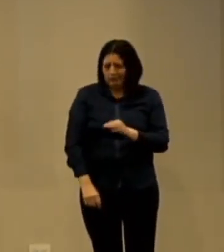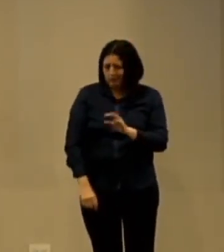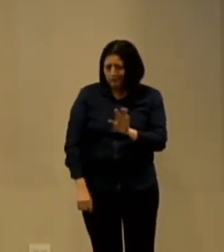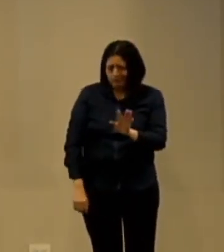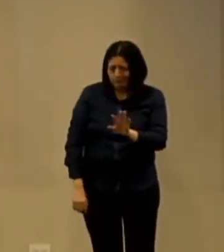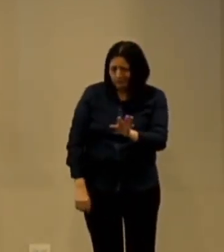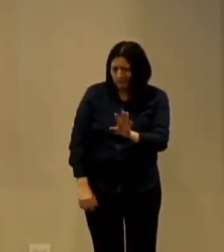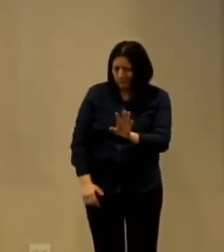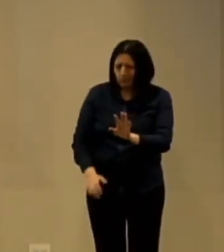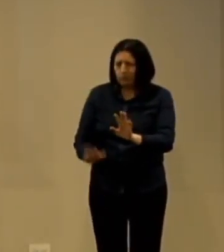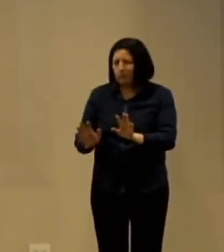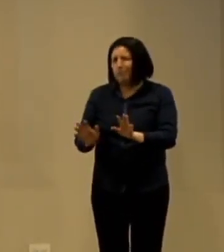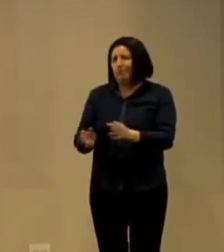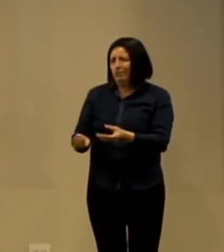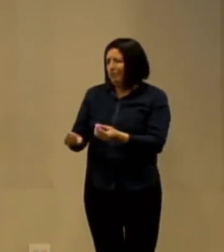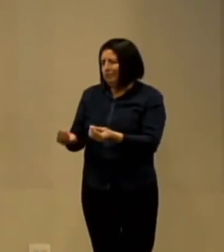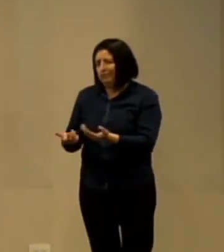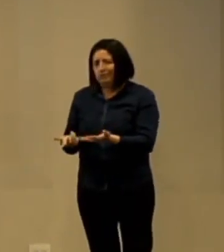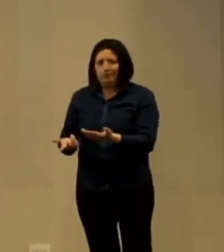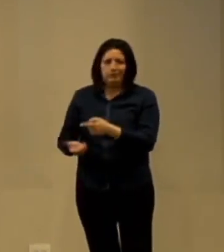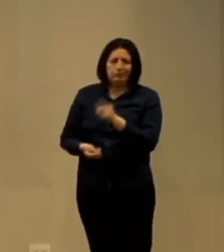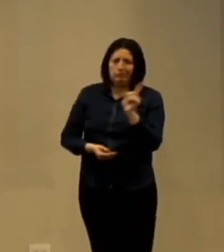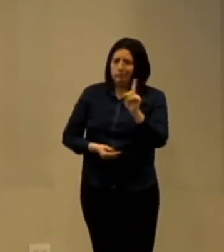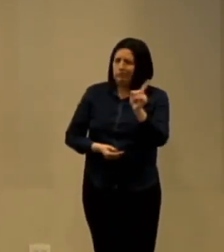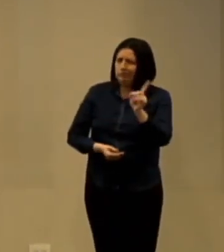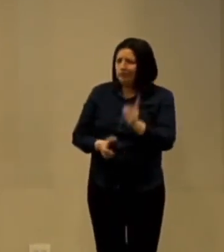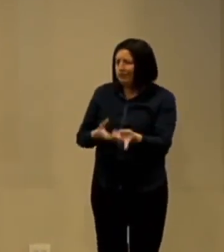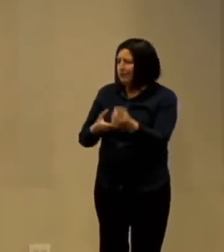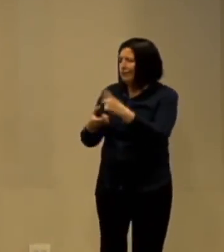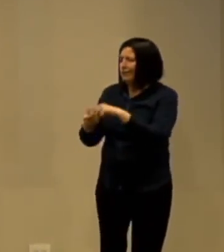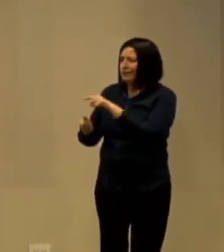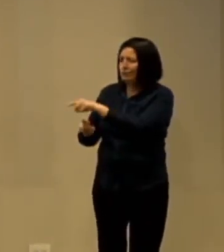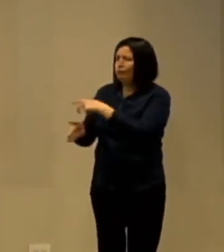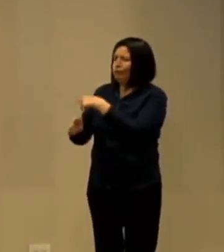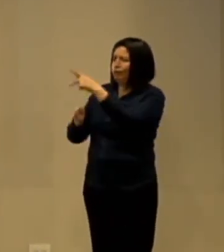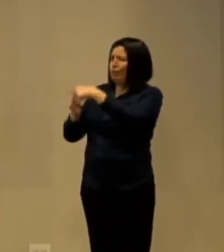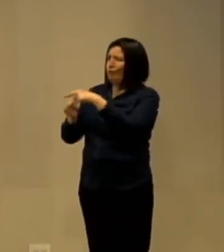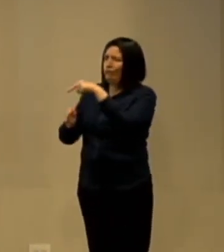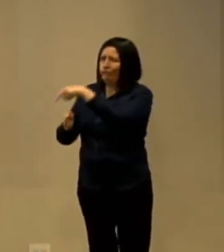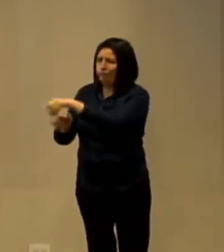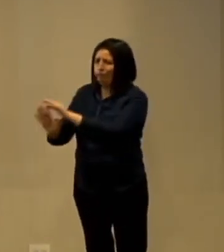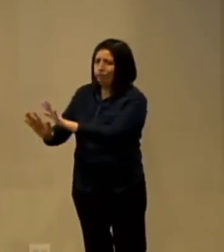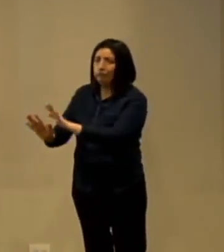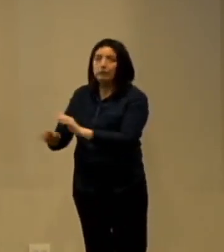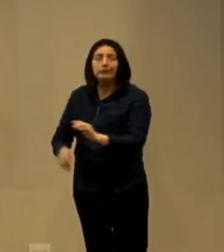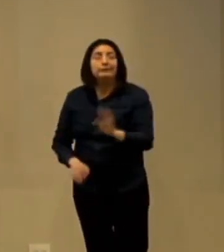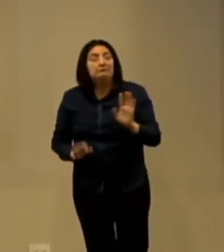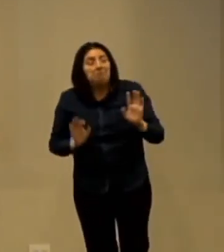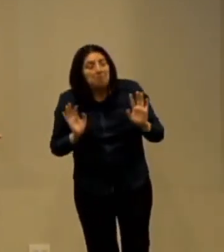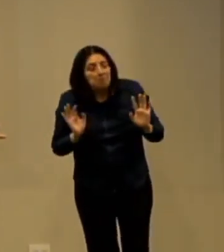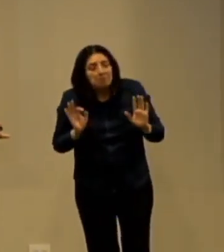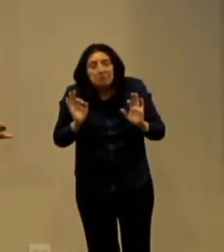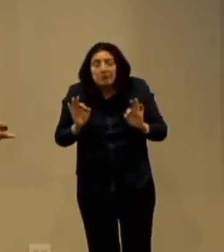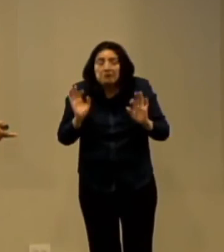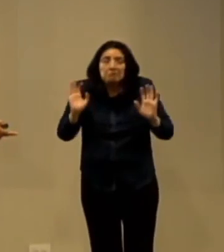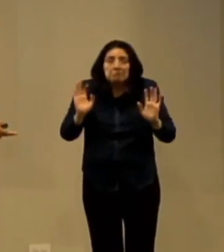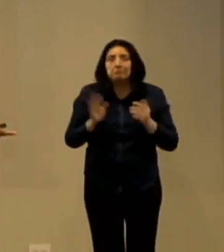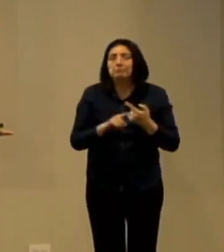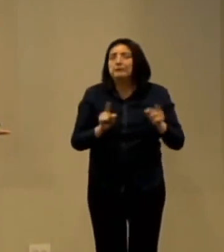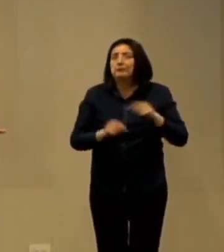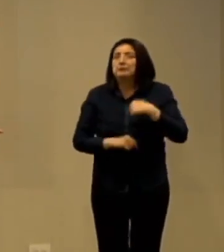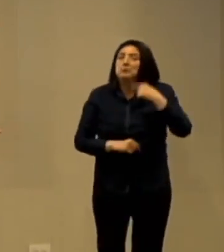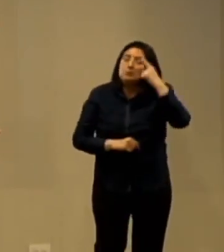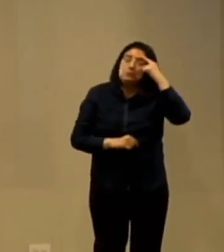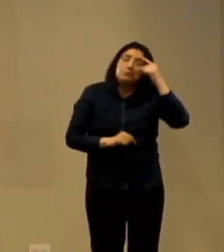no, intrusismo, ¿cómo? Esto pertenece a tal especialidad, a tal otra. Esos son los riesgos, pero yo creo que en